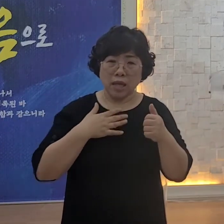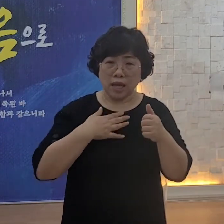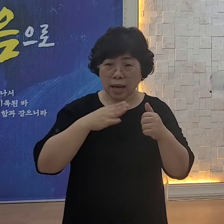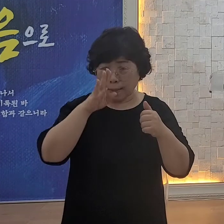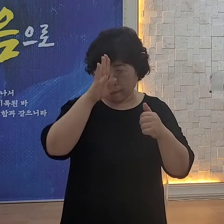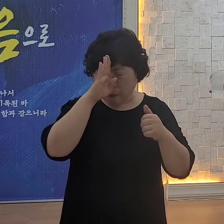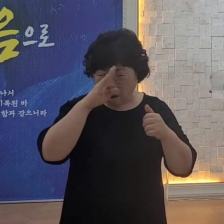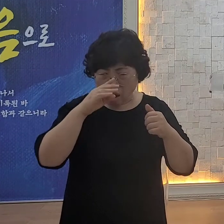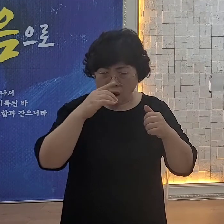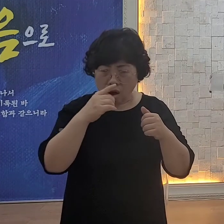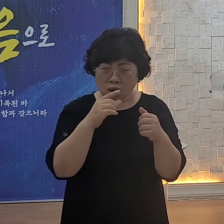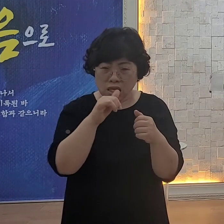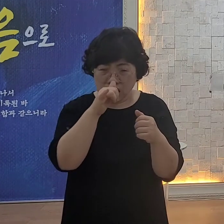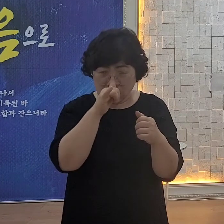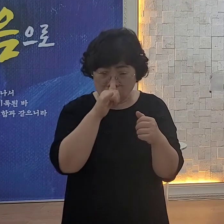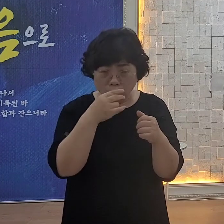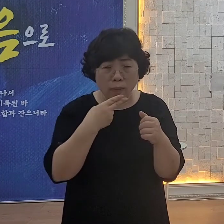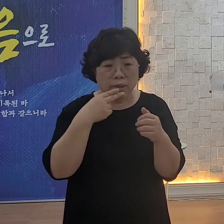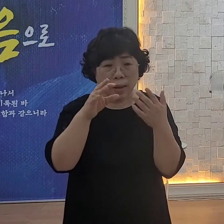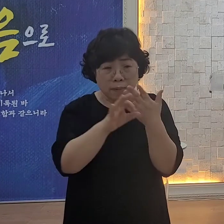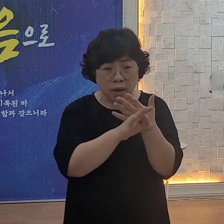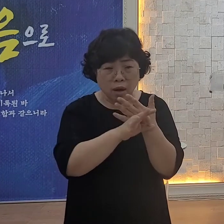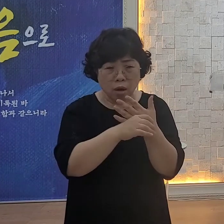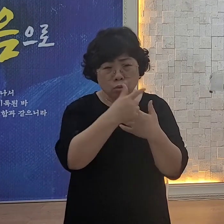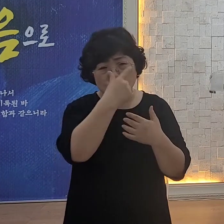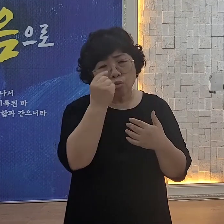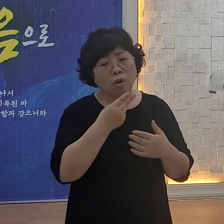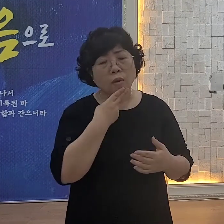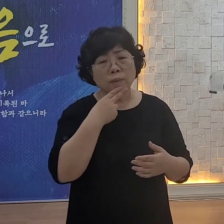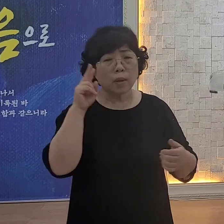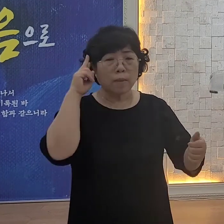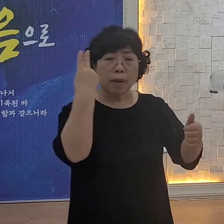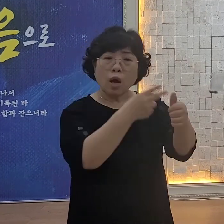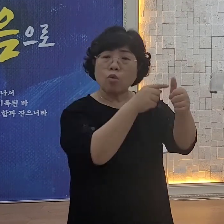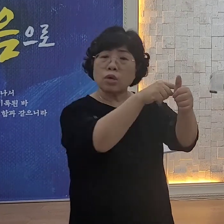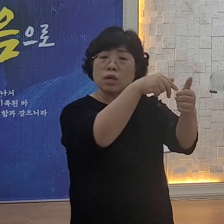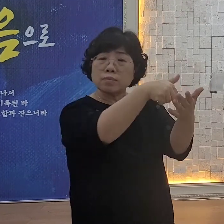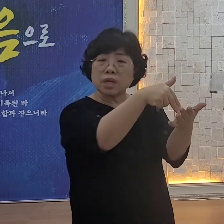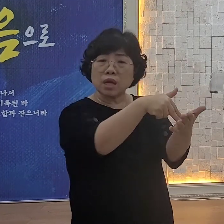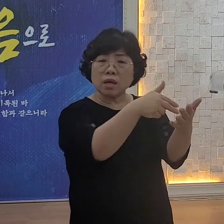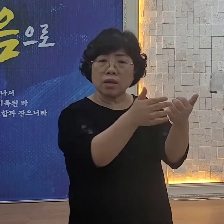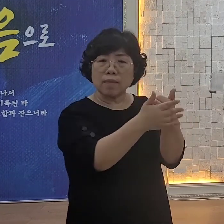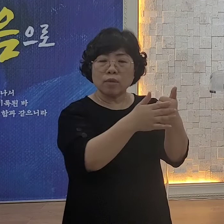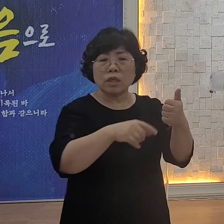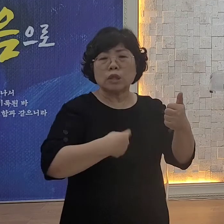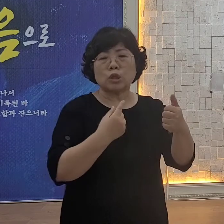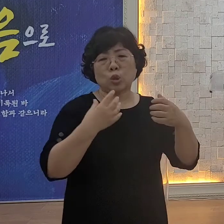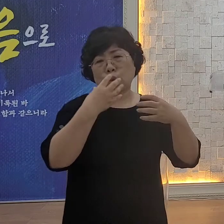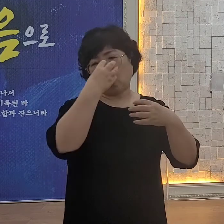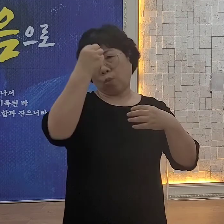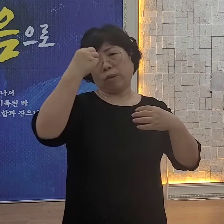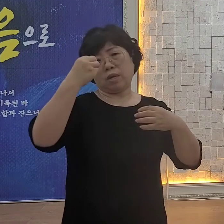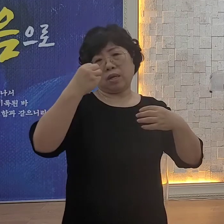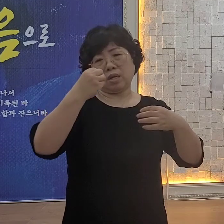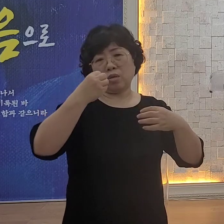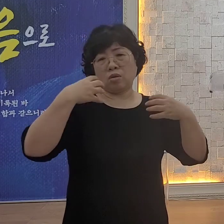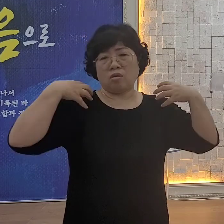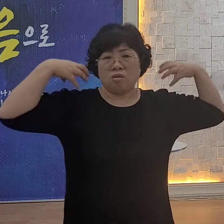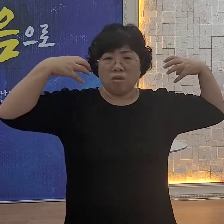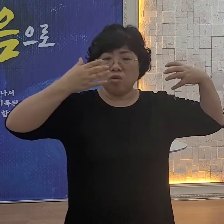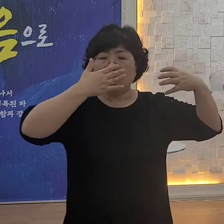가시가 없었더라면 그가 모자란 게 뭐가 있습니까? 완벽한 인물입니다. 그러다 보니까 하나님은